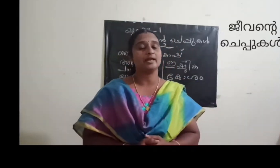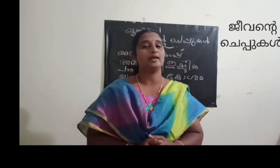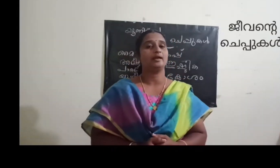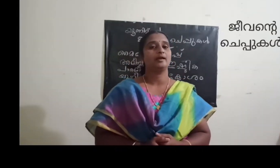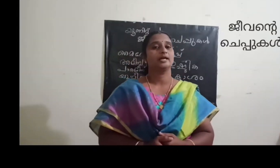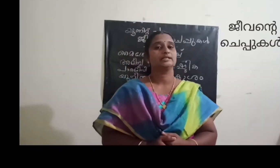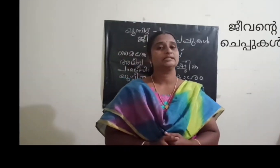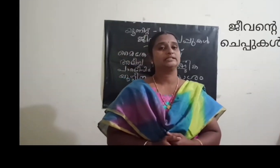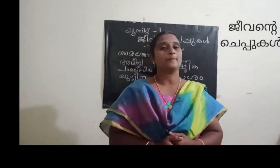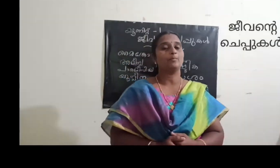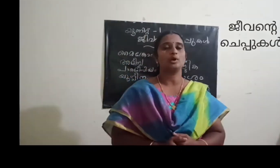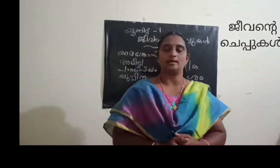ജീവന്റെ ചെപ്പുകൾ.